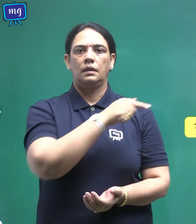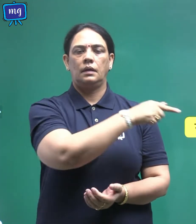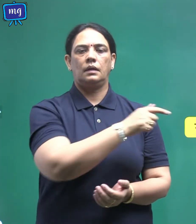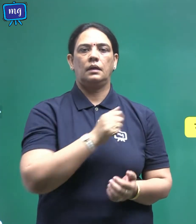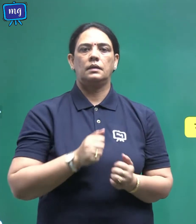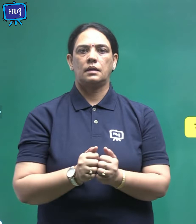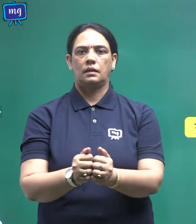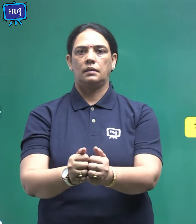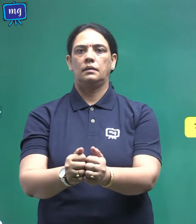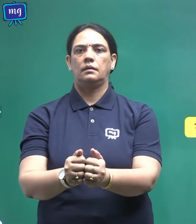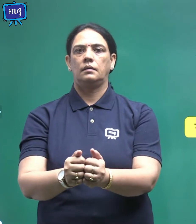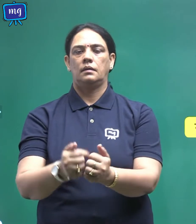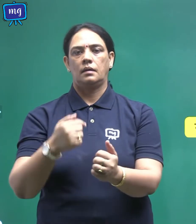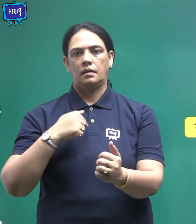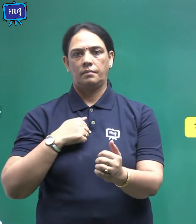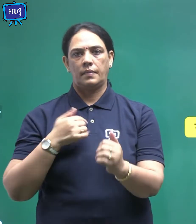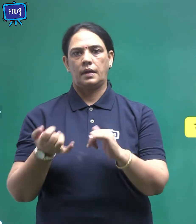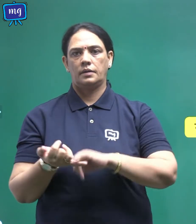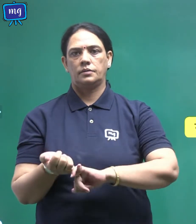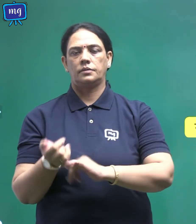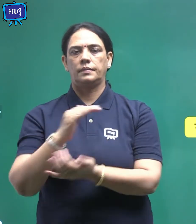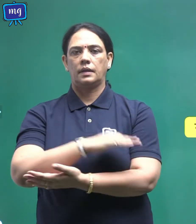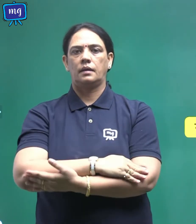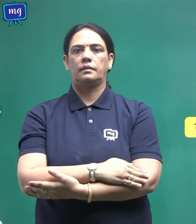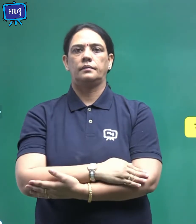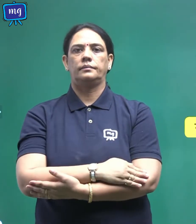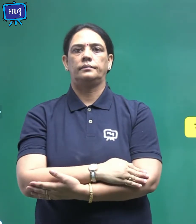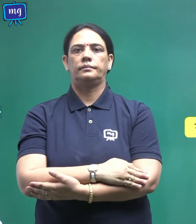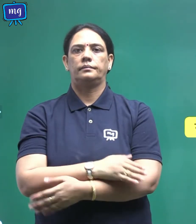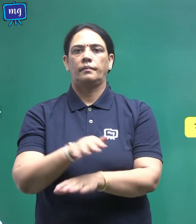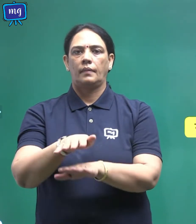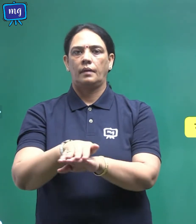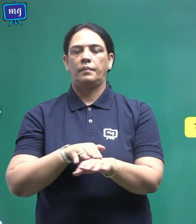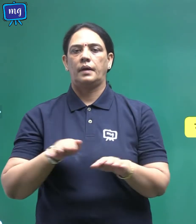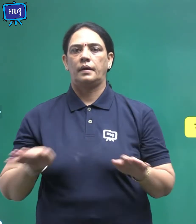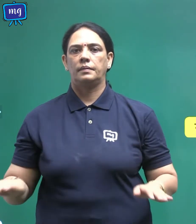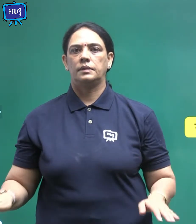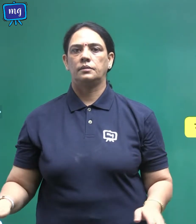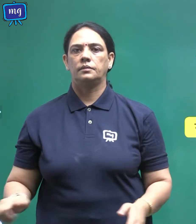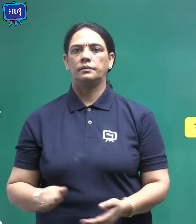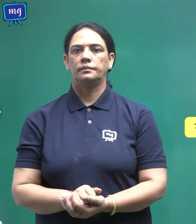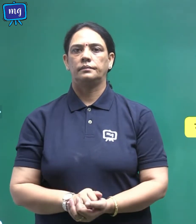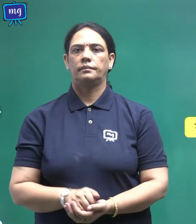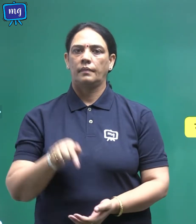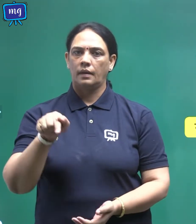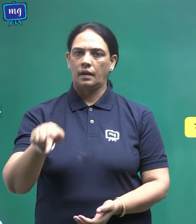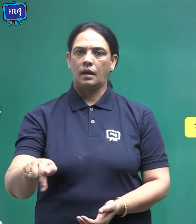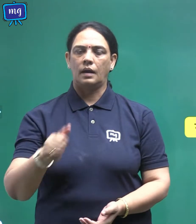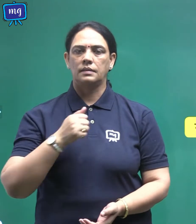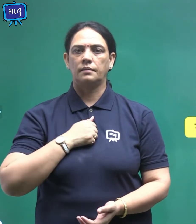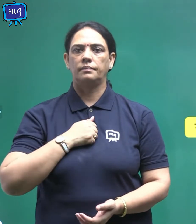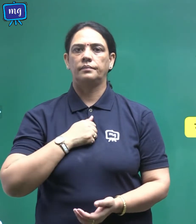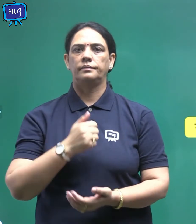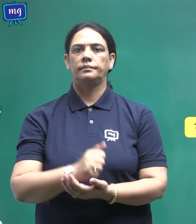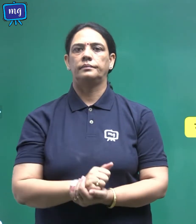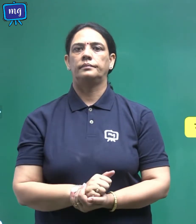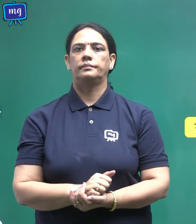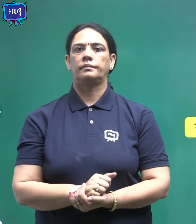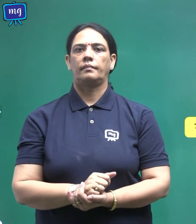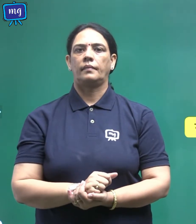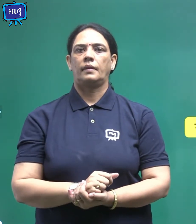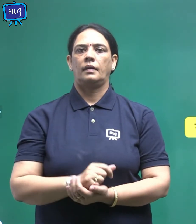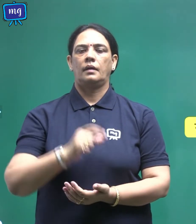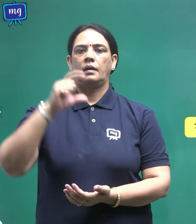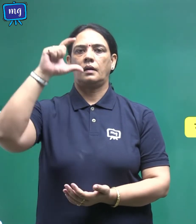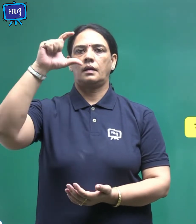साथ सुष्मिता मैम। प्यारे बच्चों, आज हम क्लास